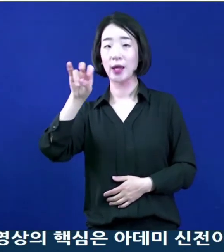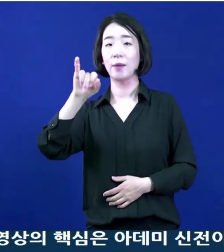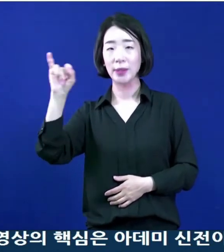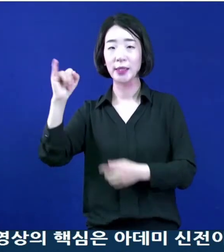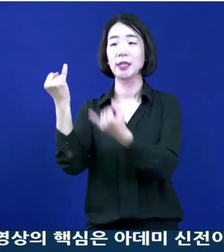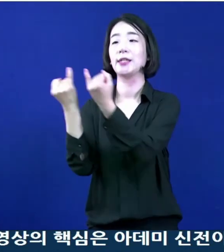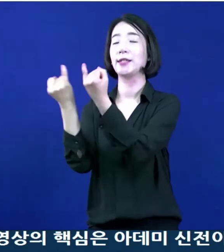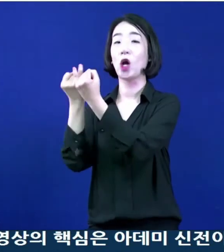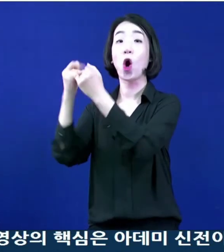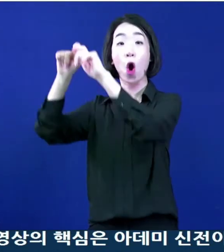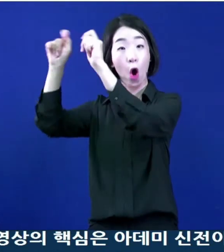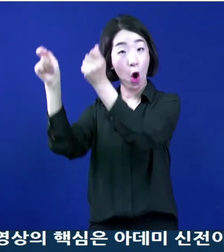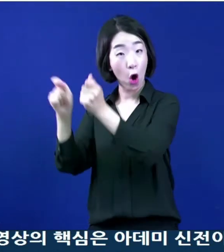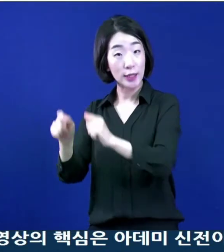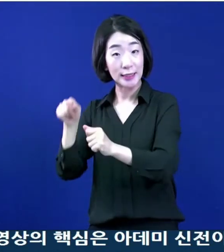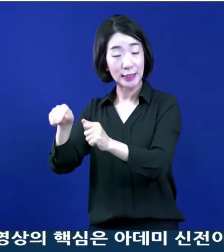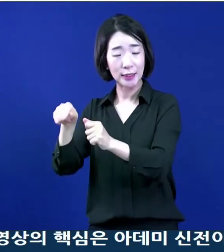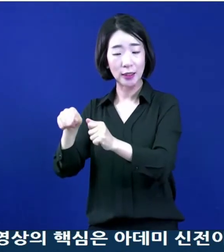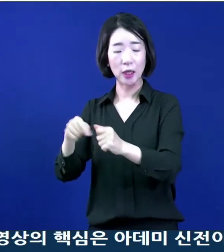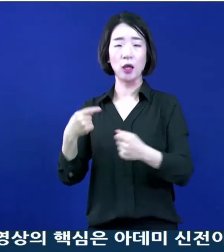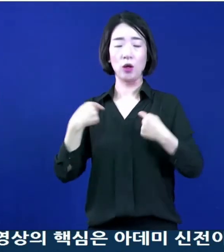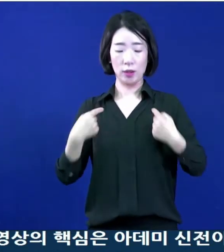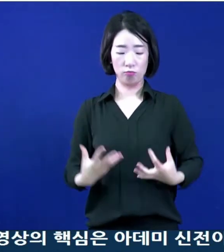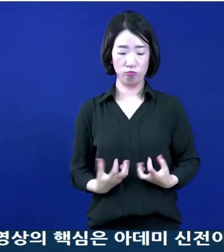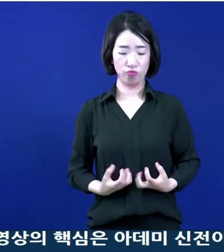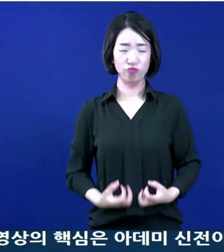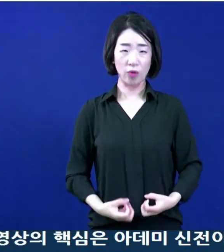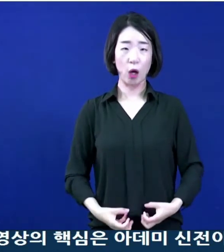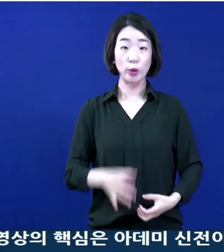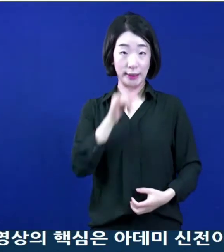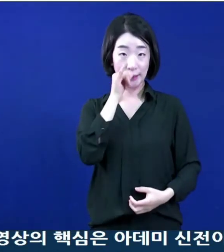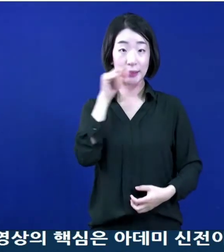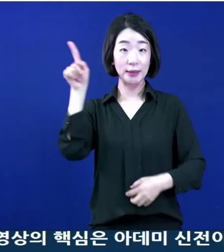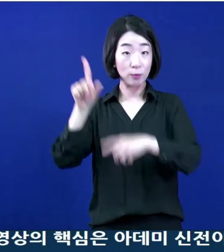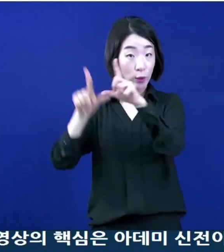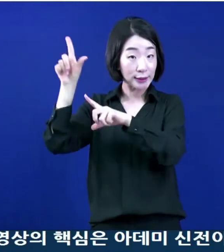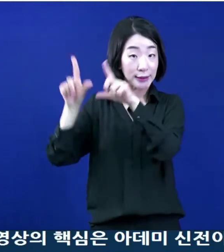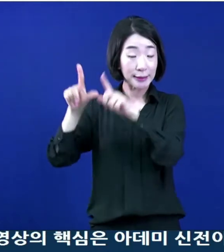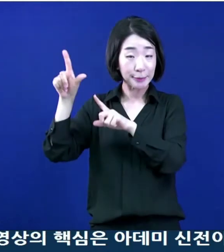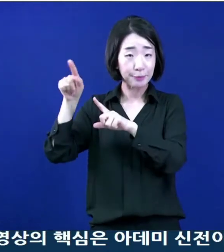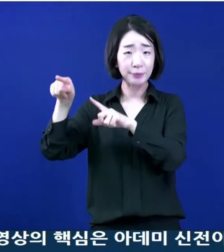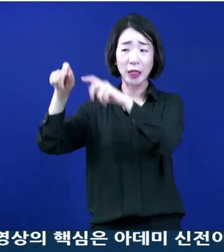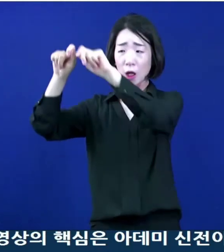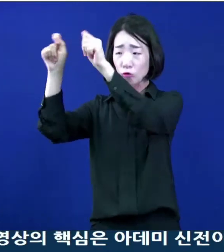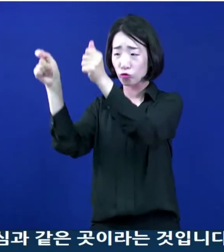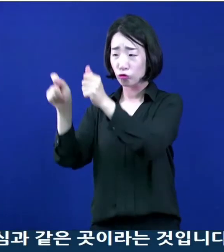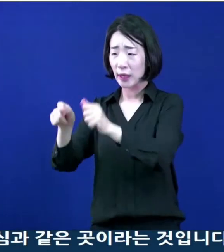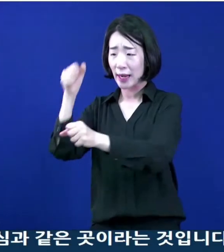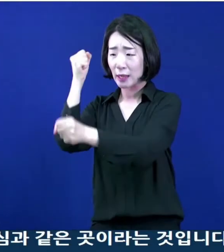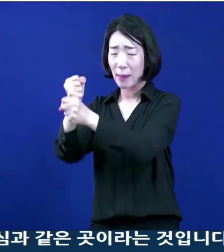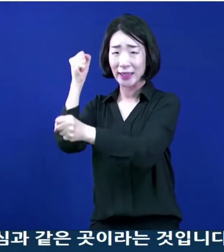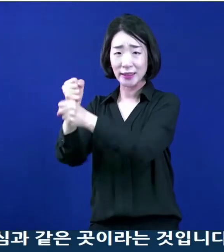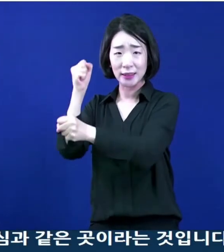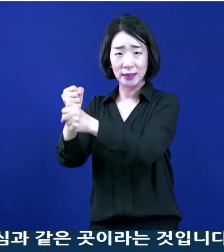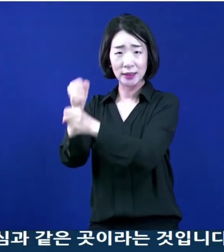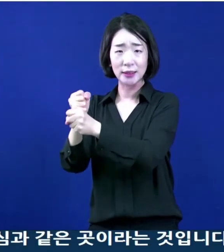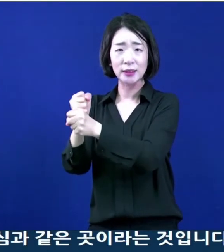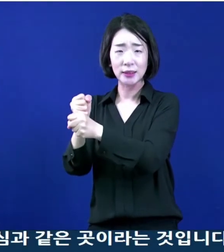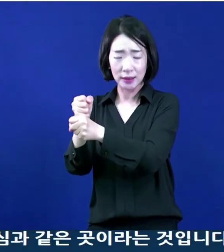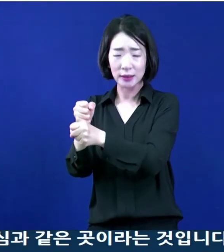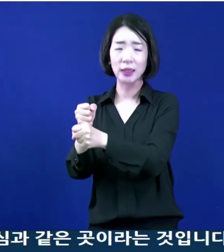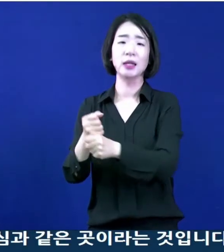달린 이런 것의 우상을 만드는 세공업자, 그러니까